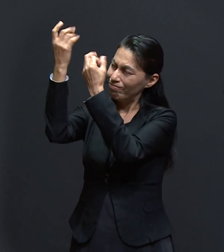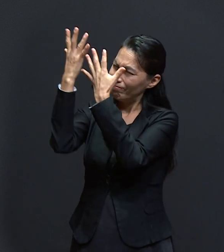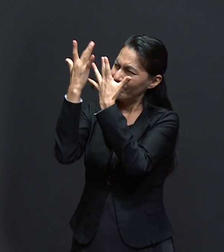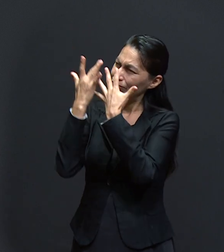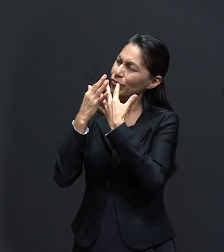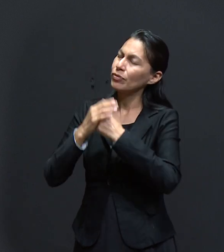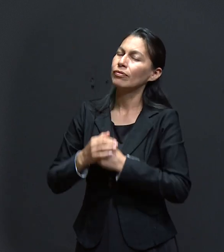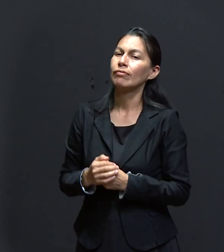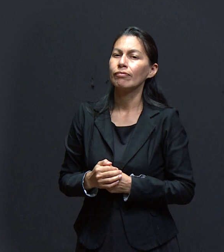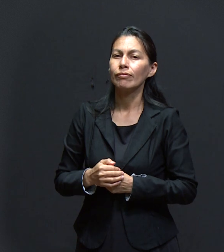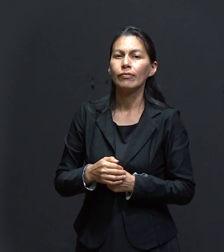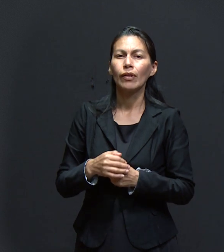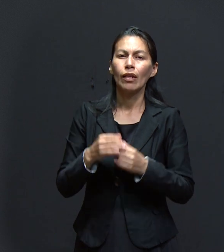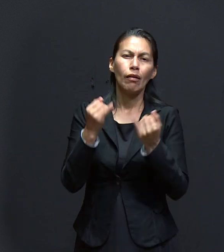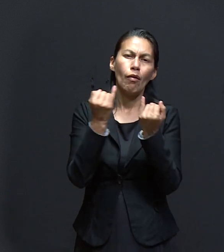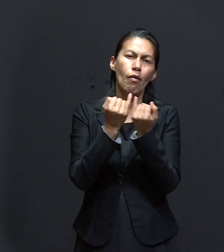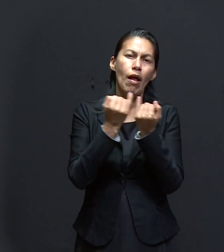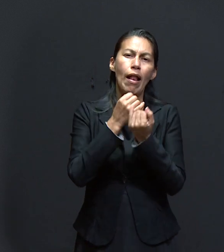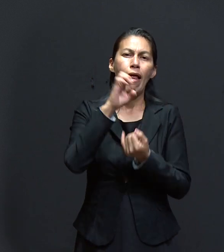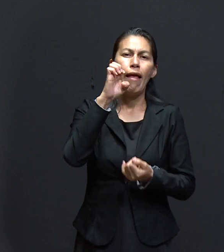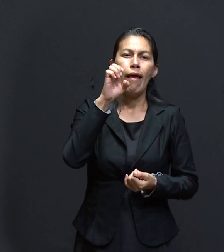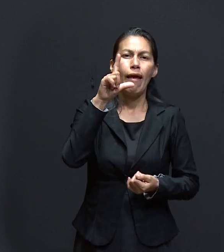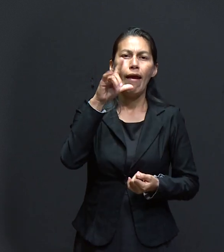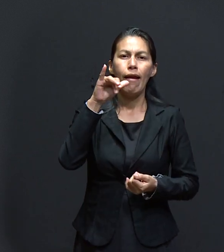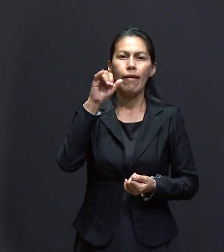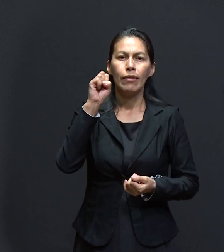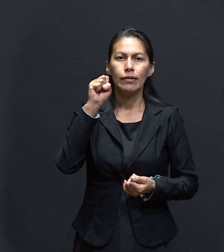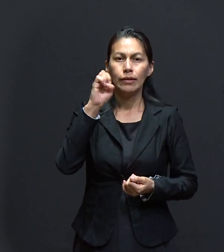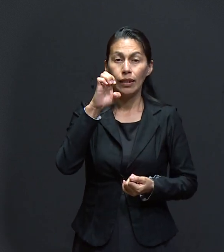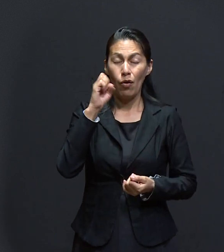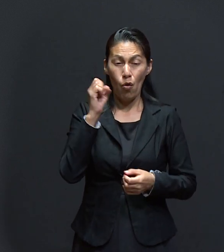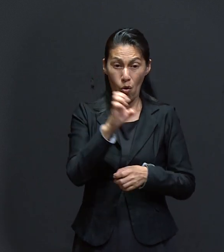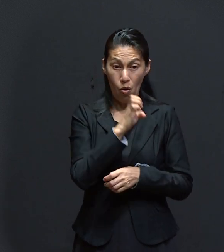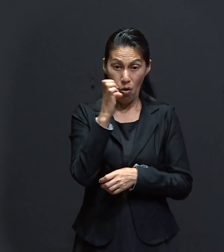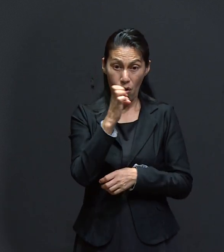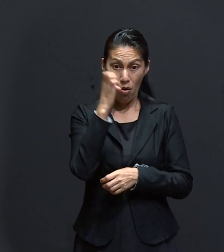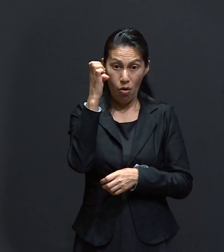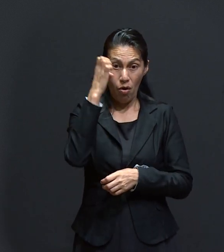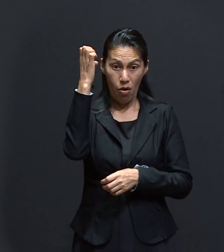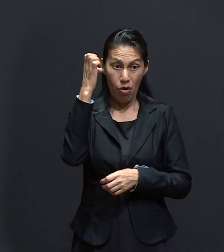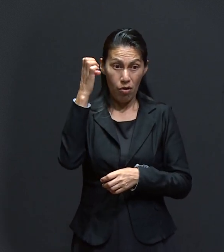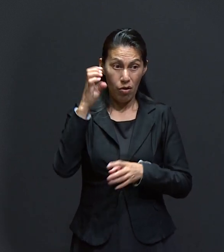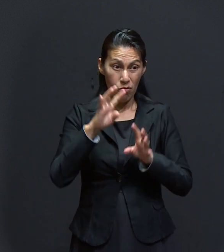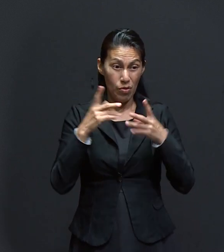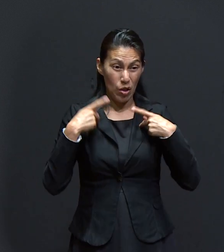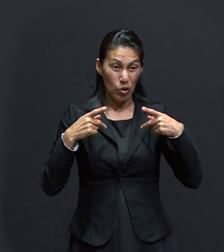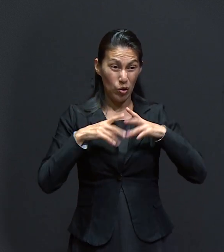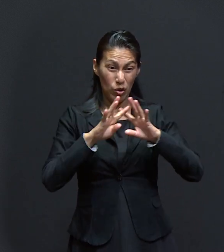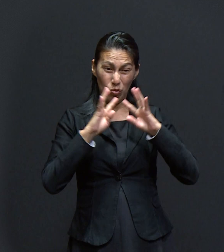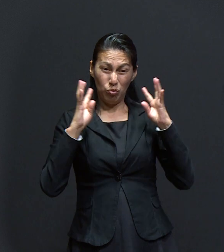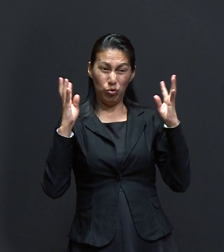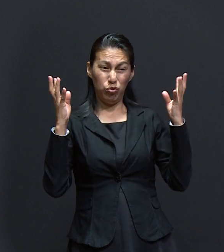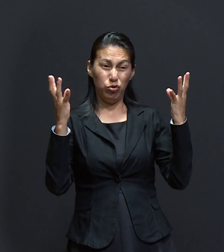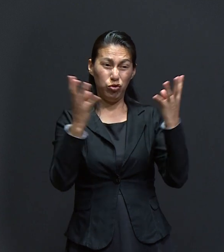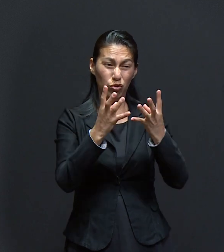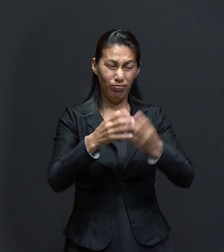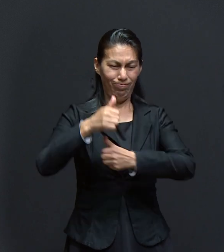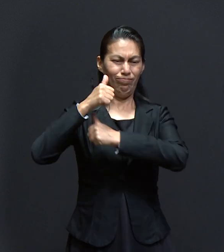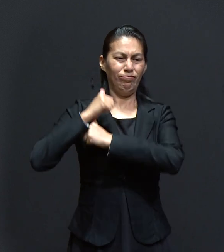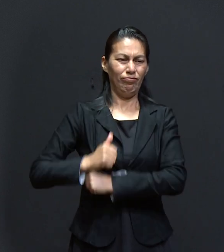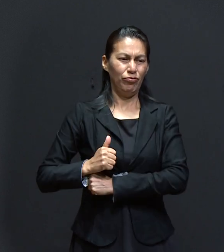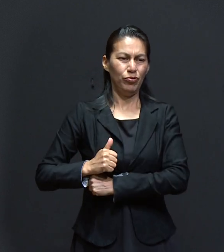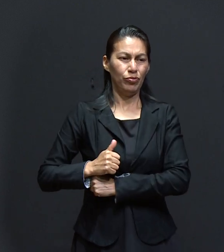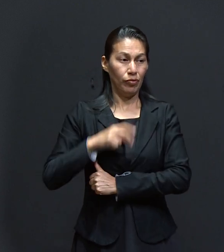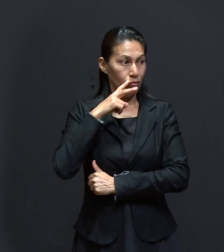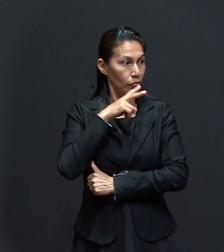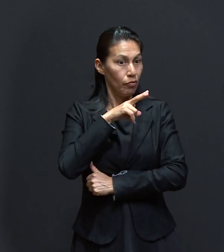invisible como eliseo dio un ejército que su siervo no podría ver ha